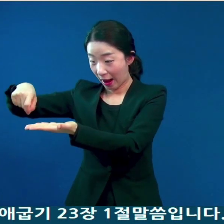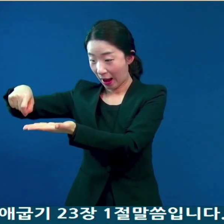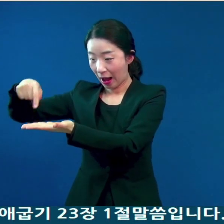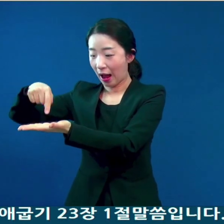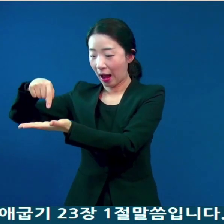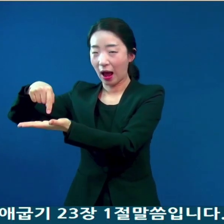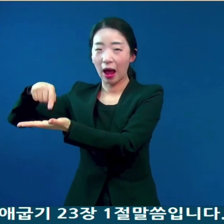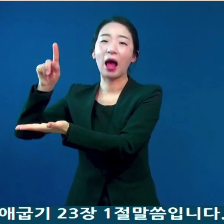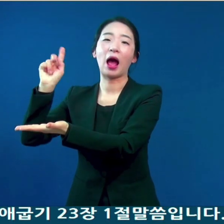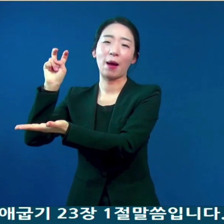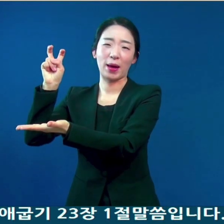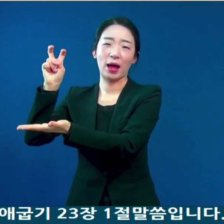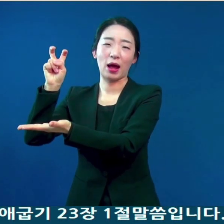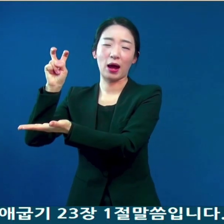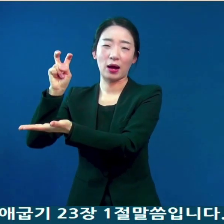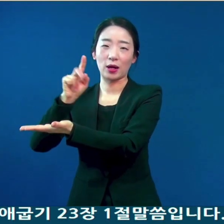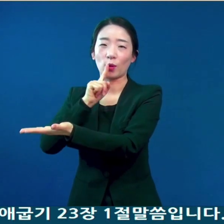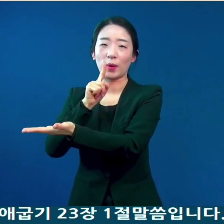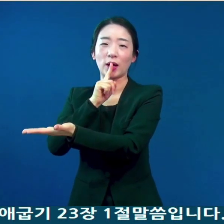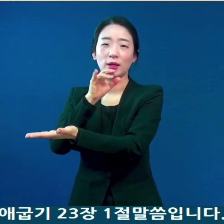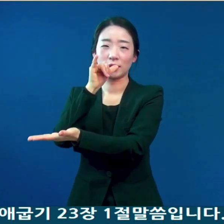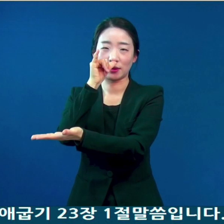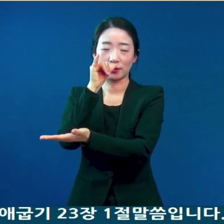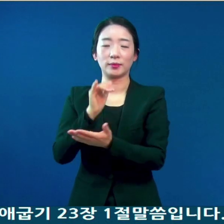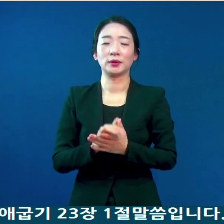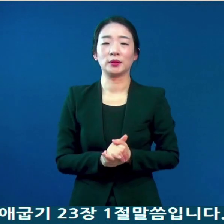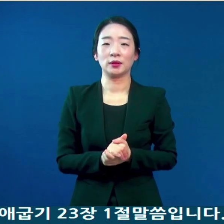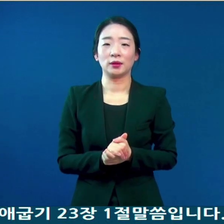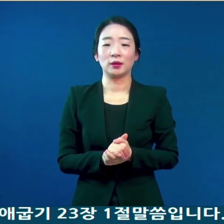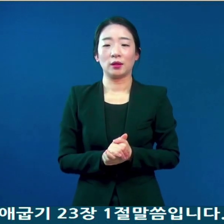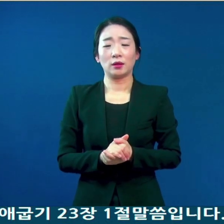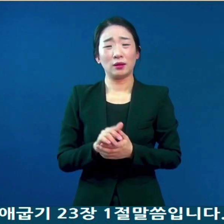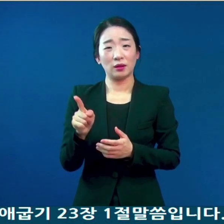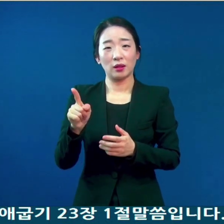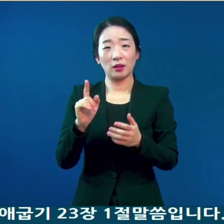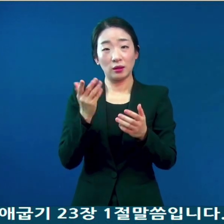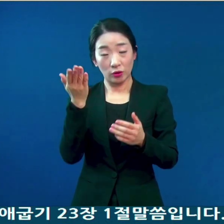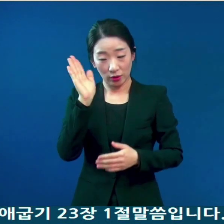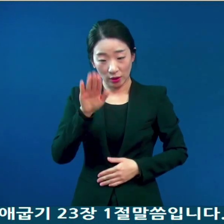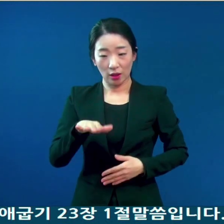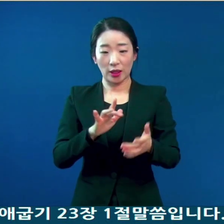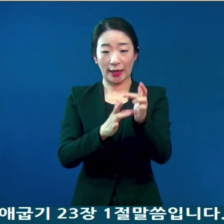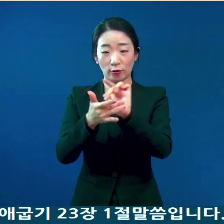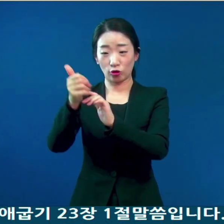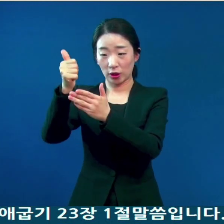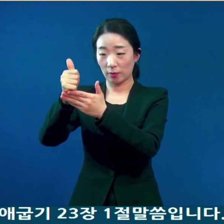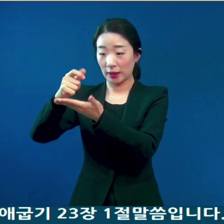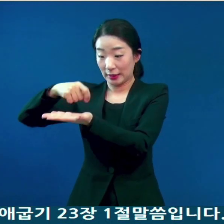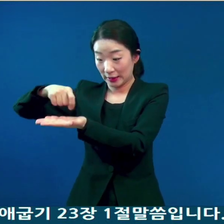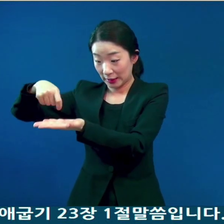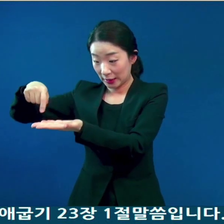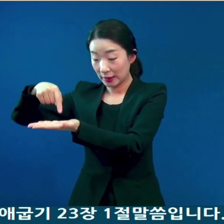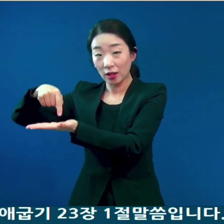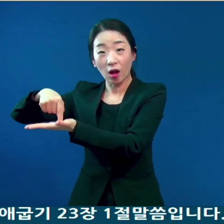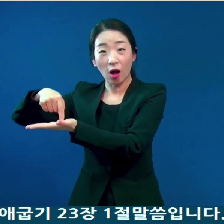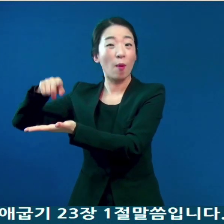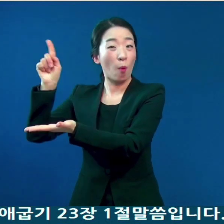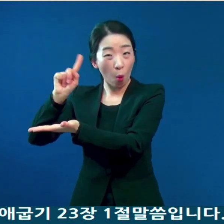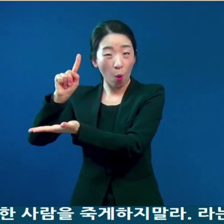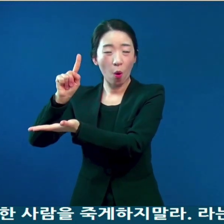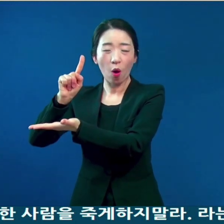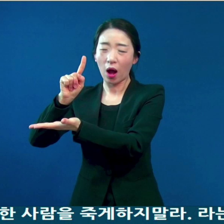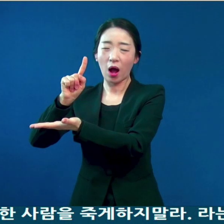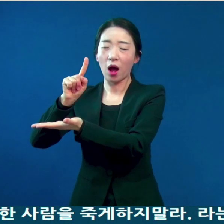그 글의 내용이 무엇인지 알 수 없습니다. 사실 제가 보기에는요, 처음에 쓰실 때는 사람들이 그